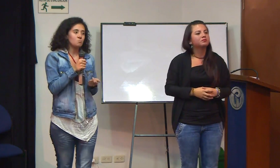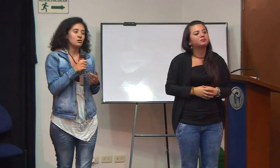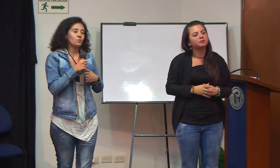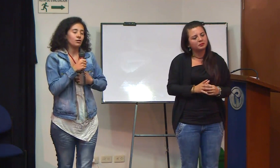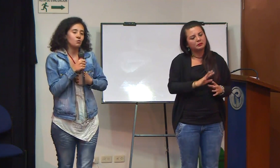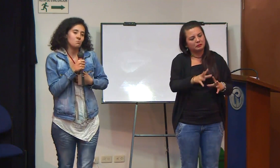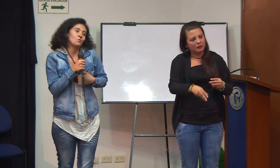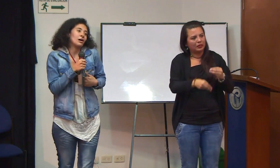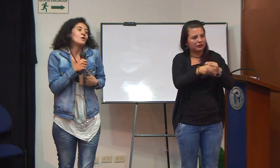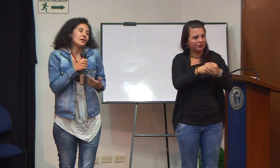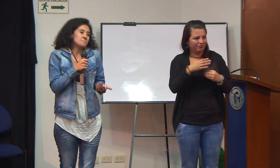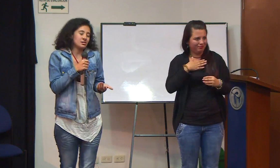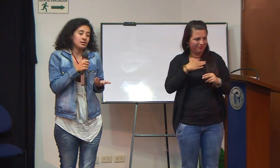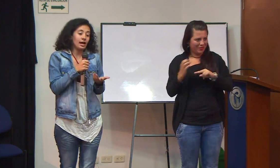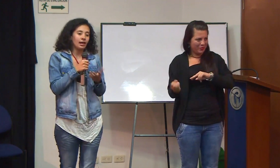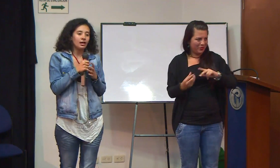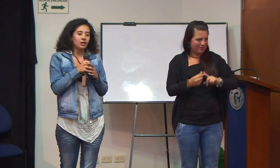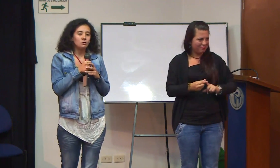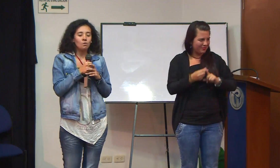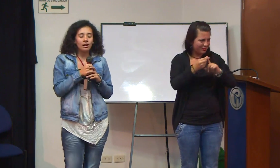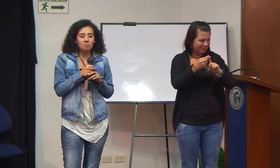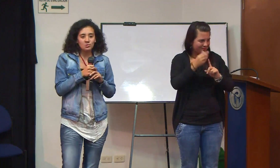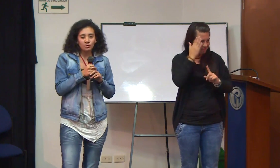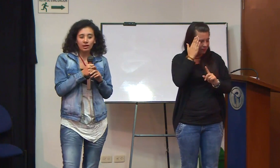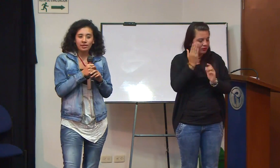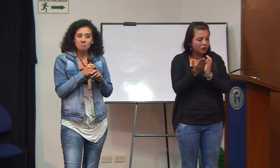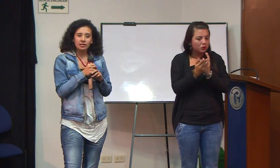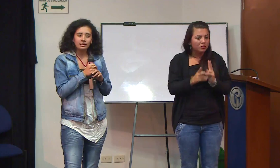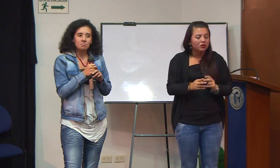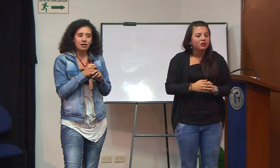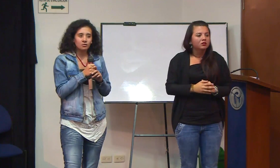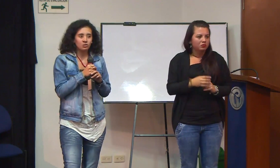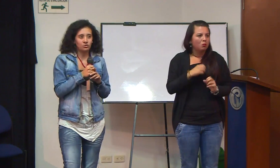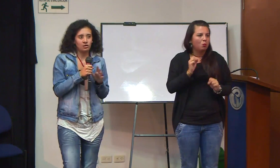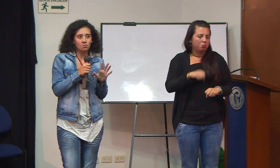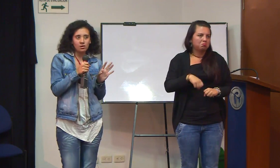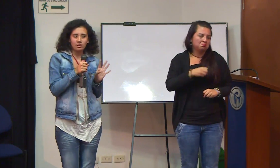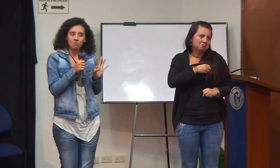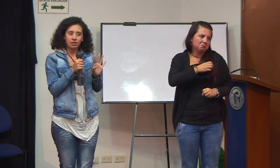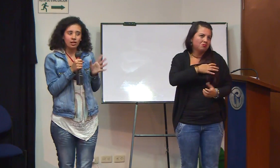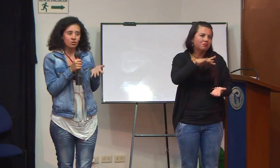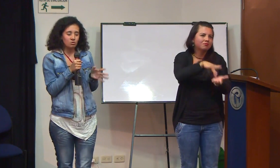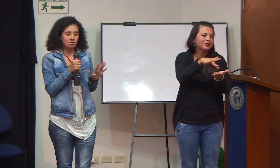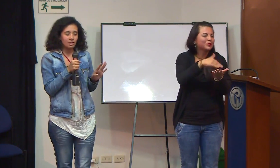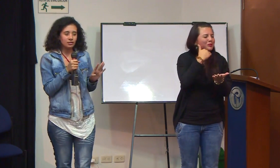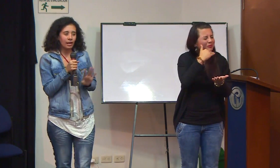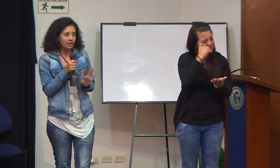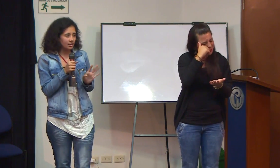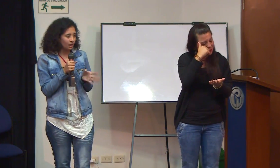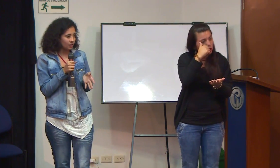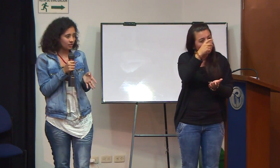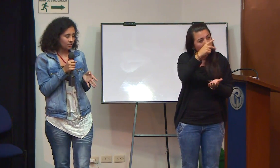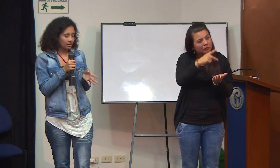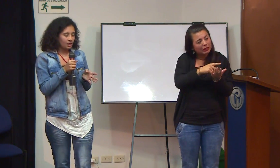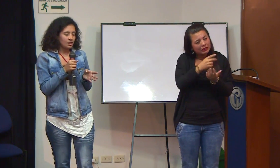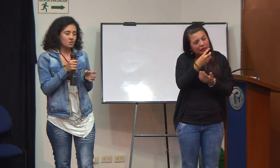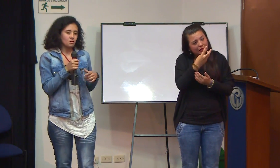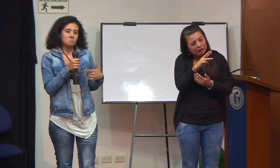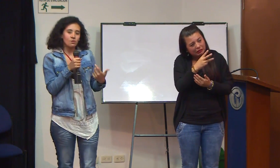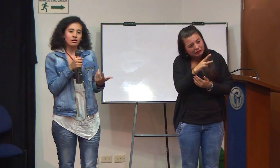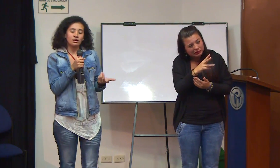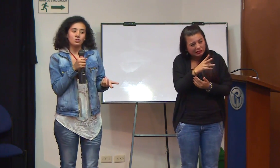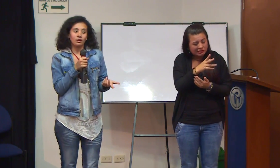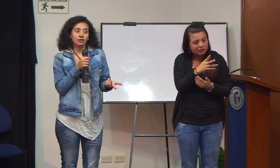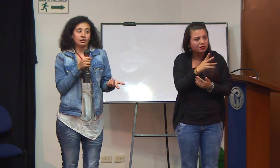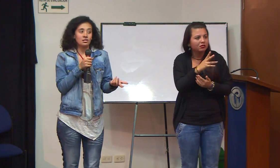eso, como educadora especial, tuve la oportunidad de participar, no estoy segura si fue en el 2013, en